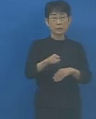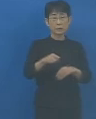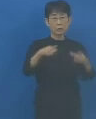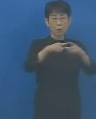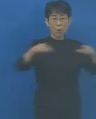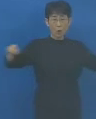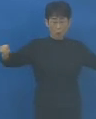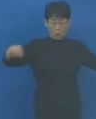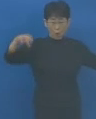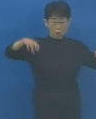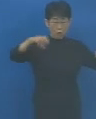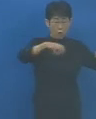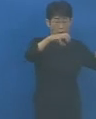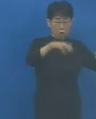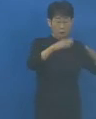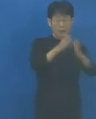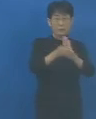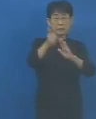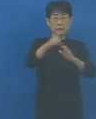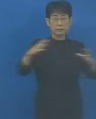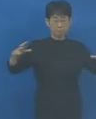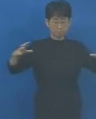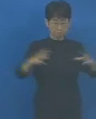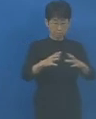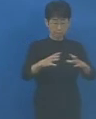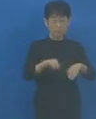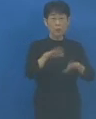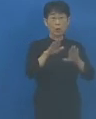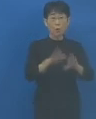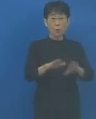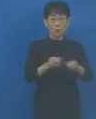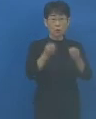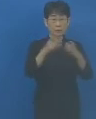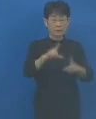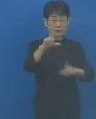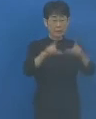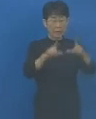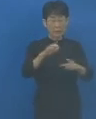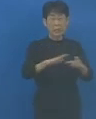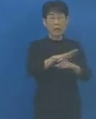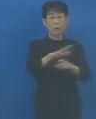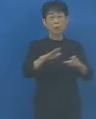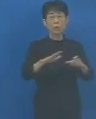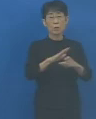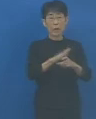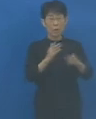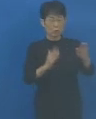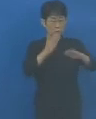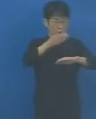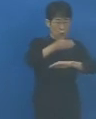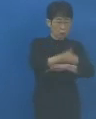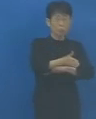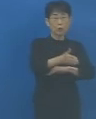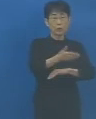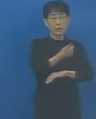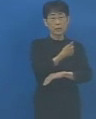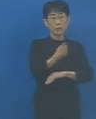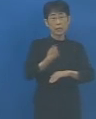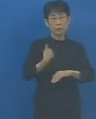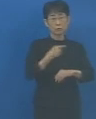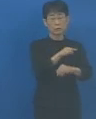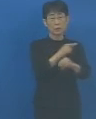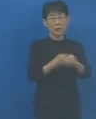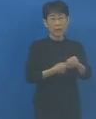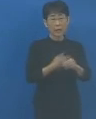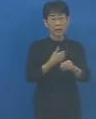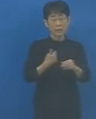致結束をしてこの新型コロナを乗り越えていく、そういう力になれるのであれば、自分は、その推